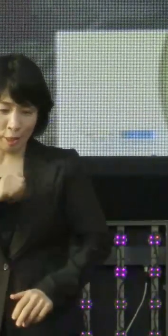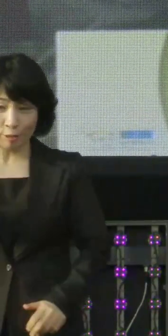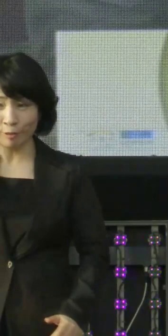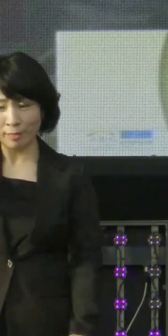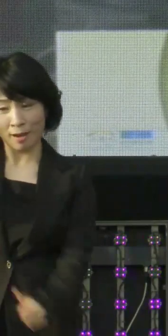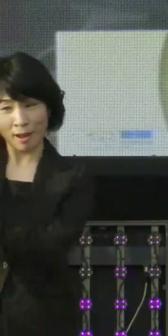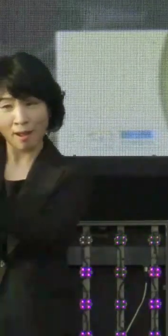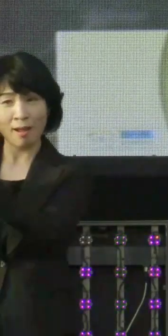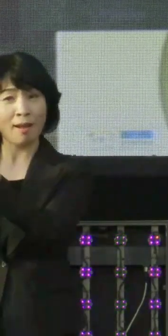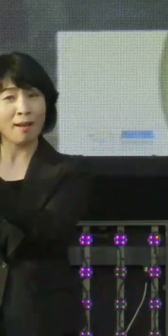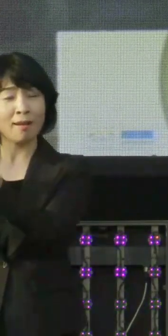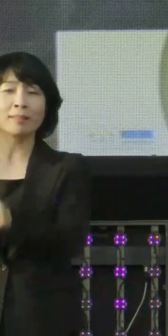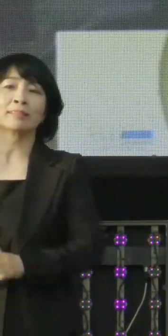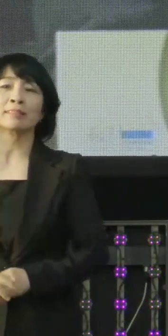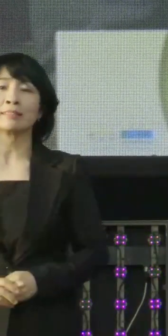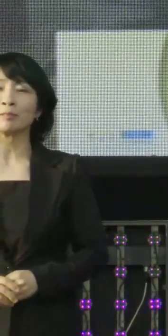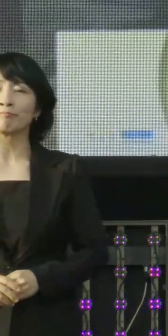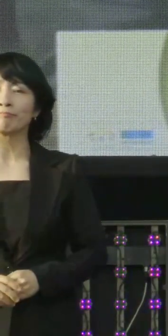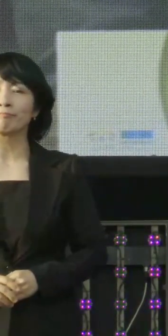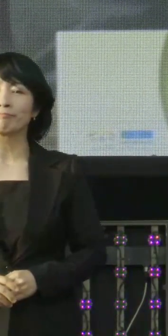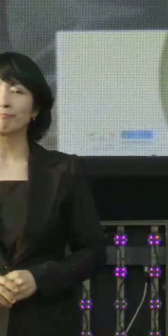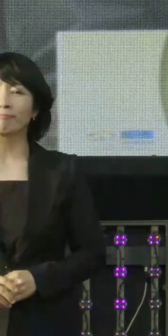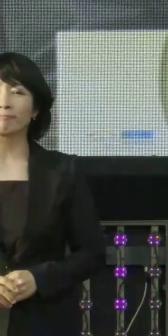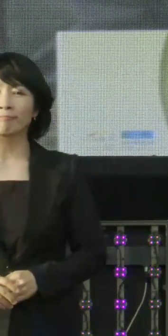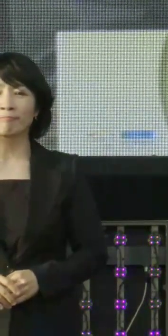부의장 김재헌입니다.